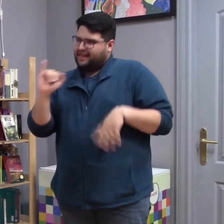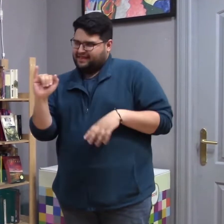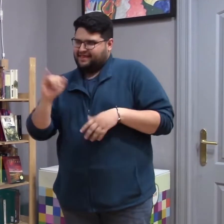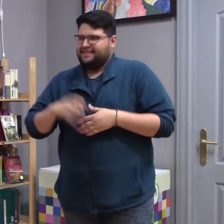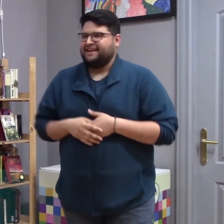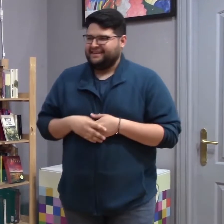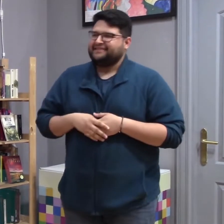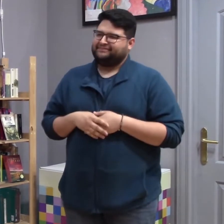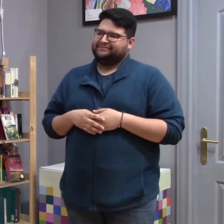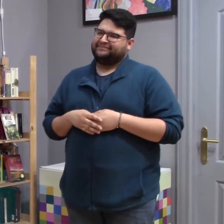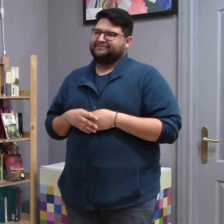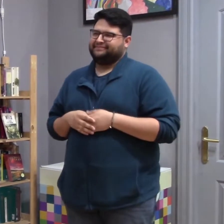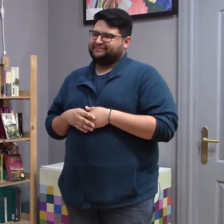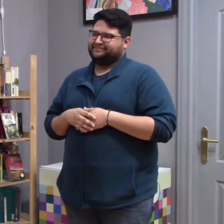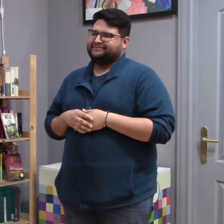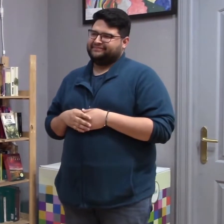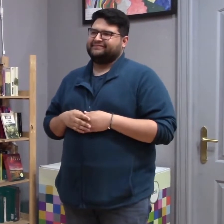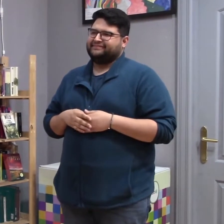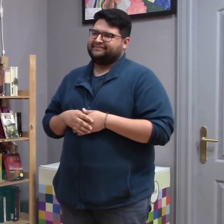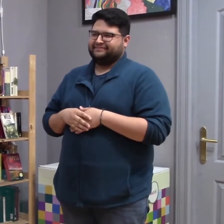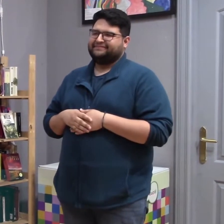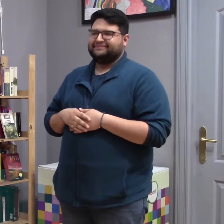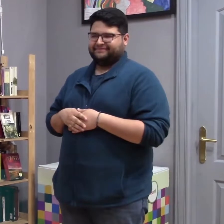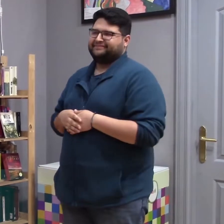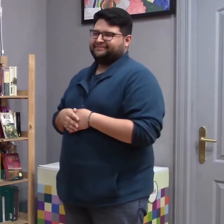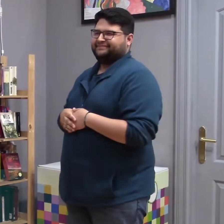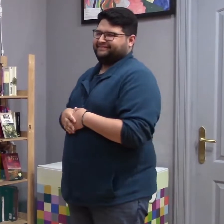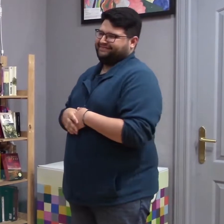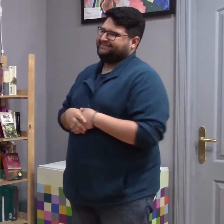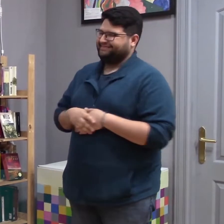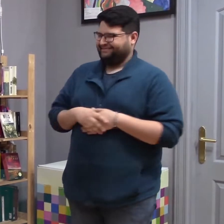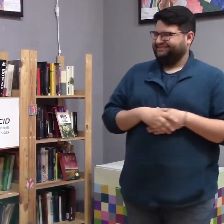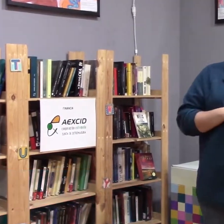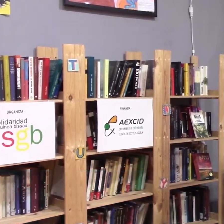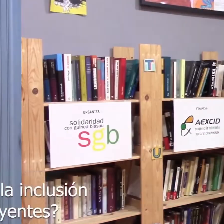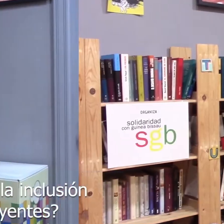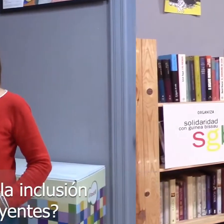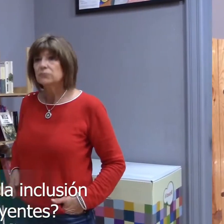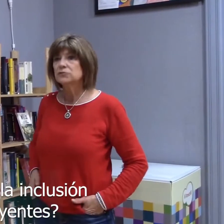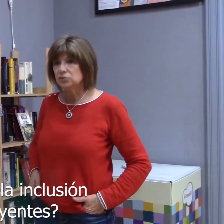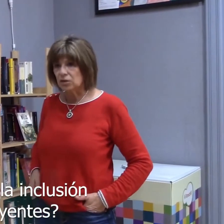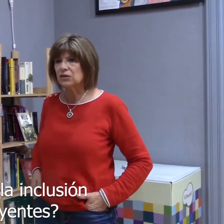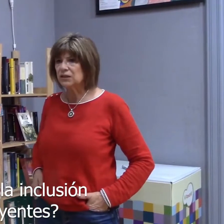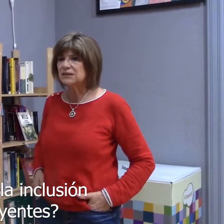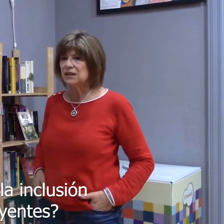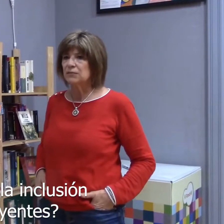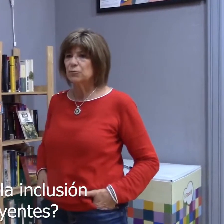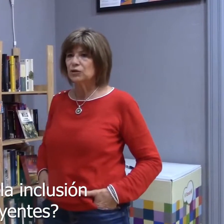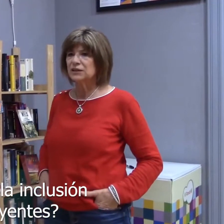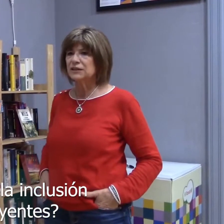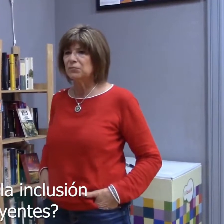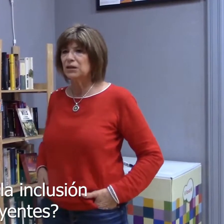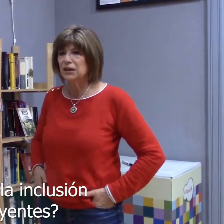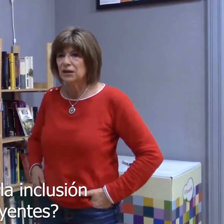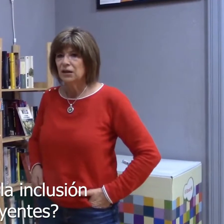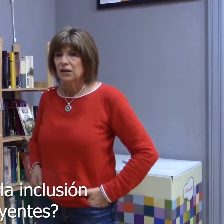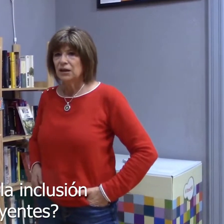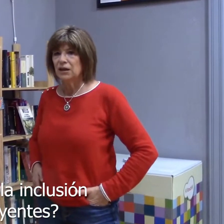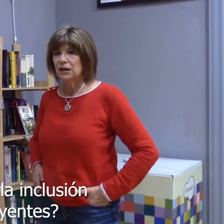la verdad que he tenido mucha confianza y muy abierto todo. Yo creo que sí, porque también